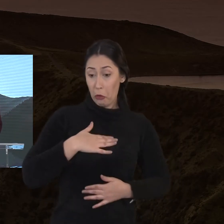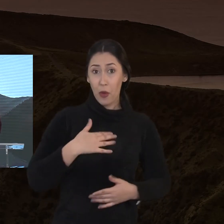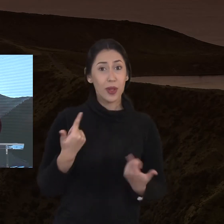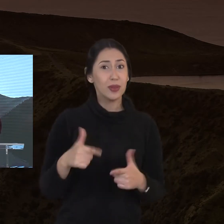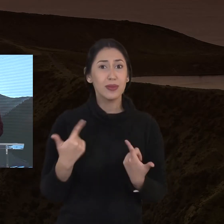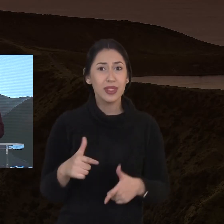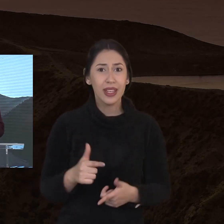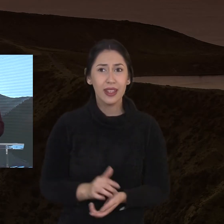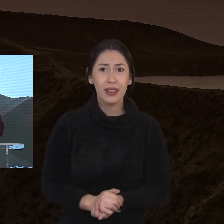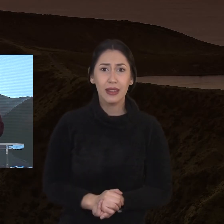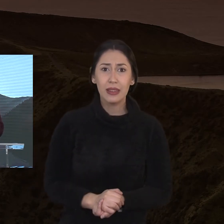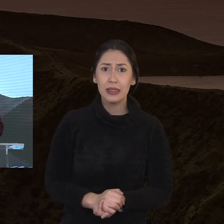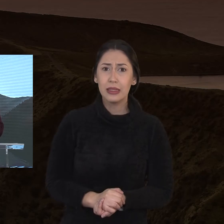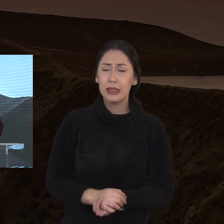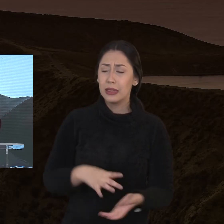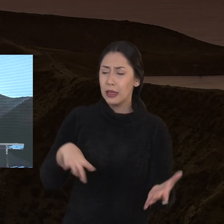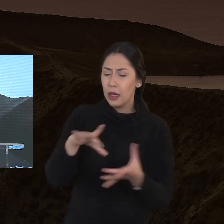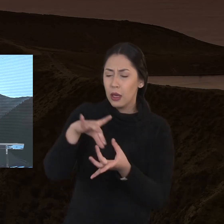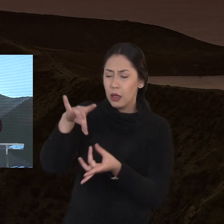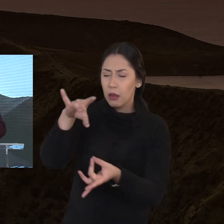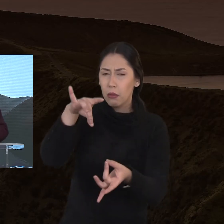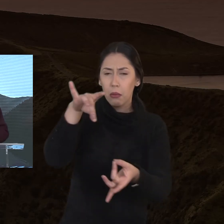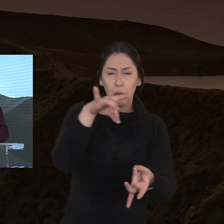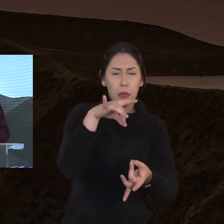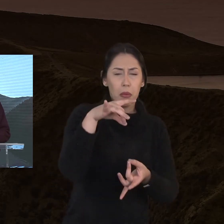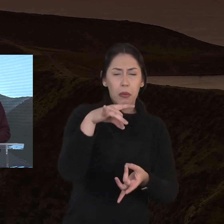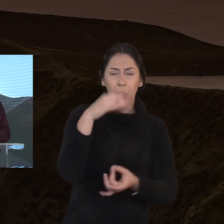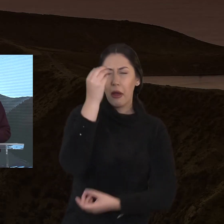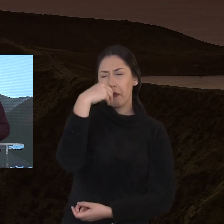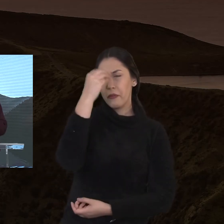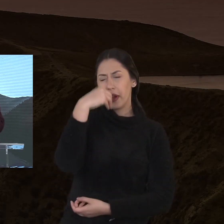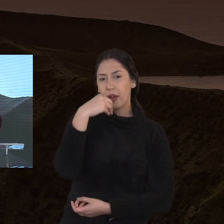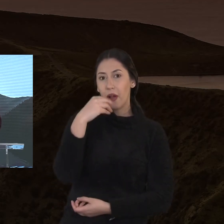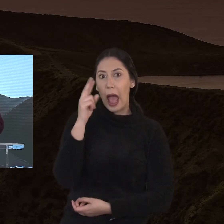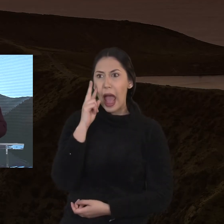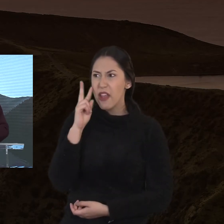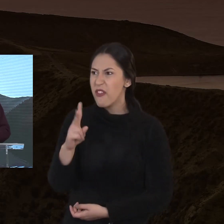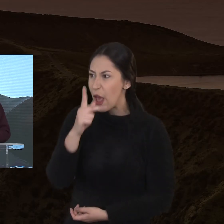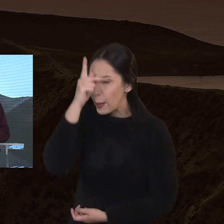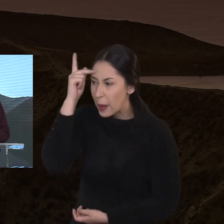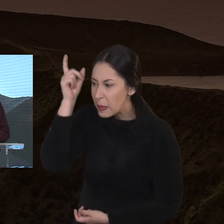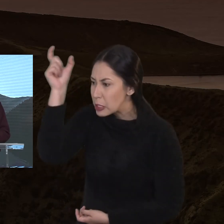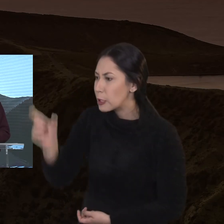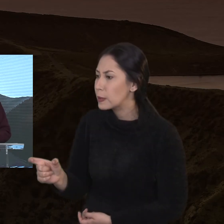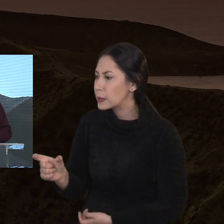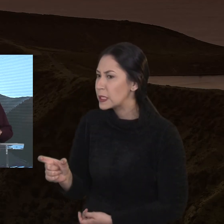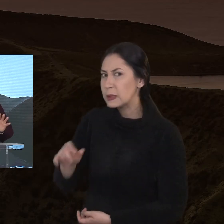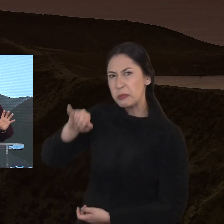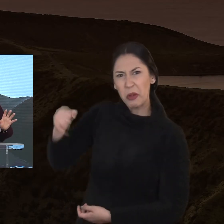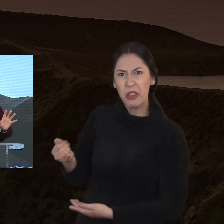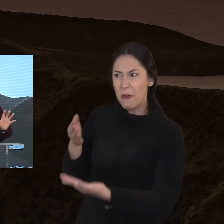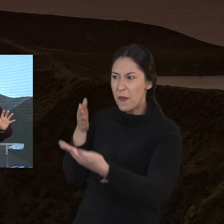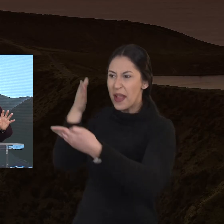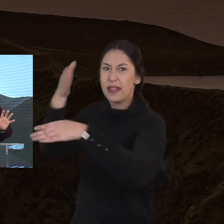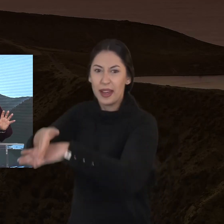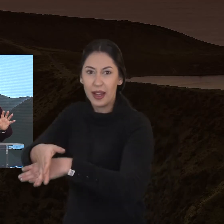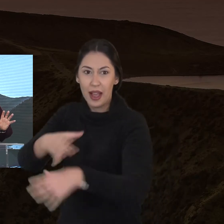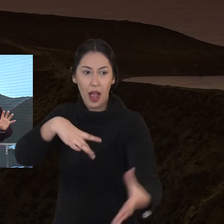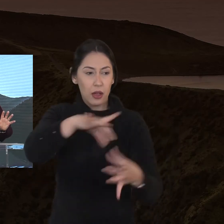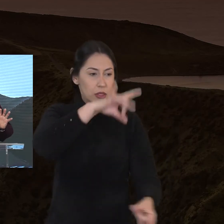sem corpo eles passam mal por isso que existimos endemoninhados a possessão demoníaca tá então eles